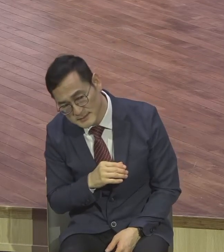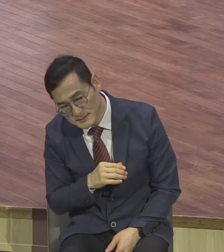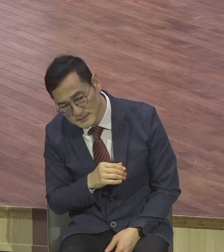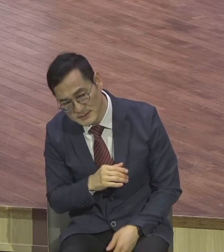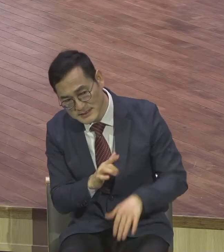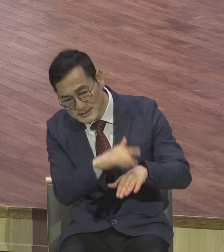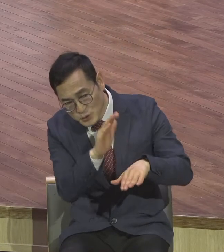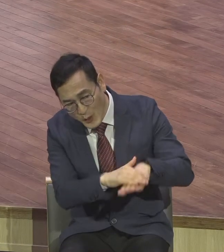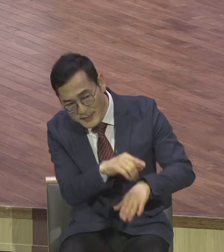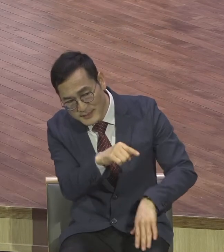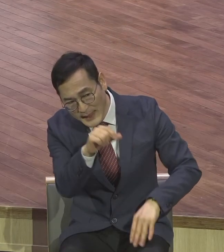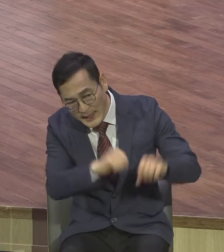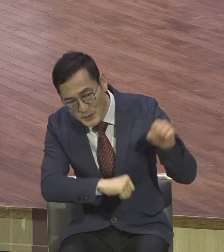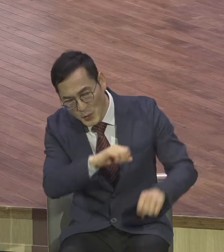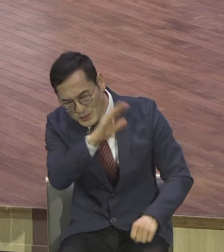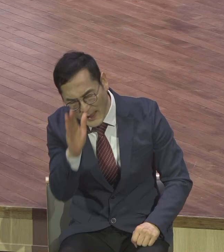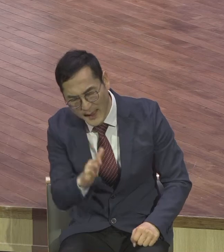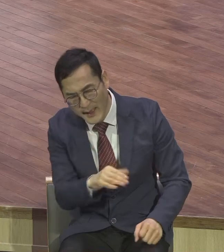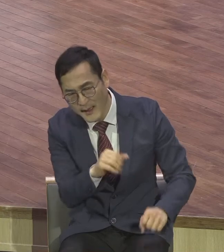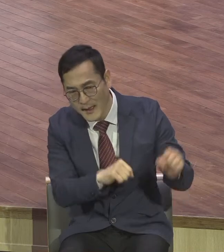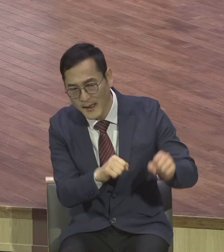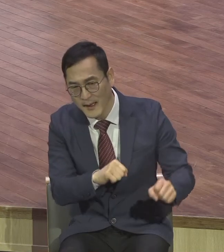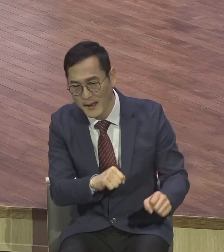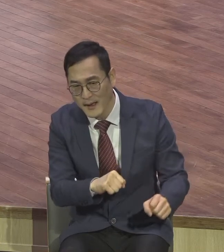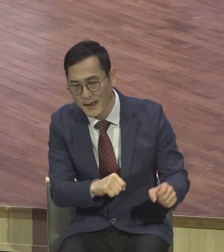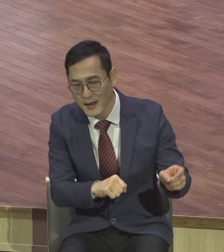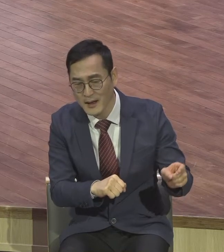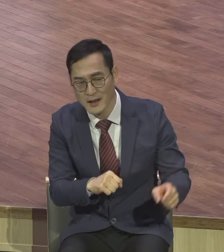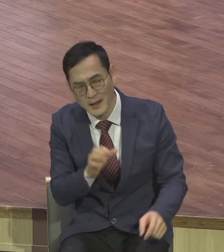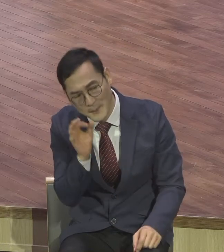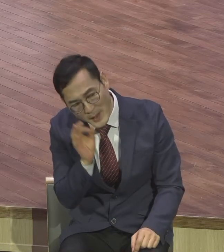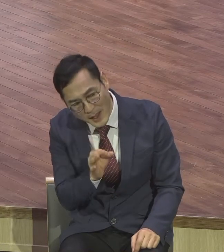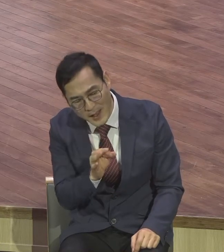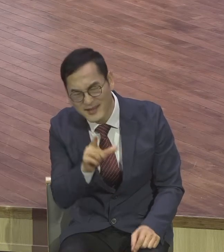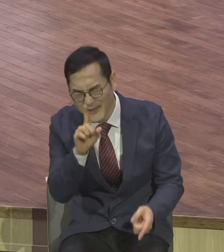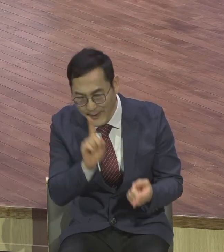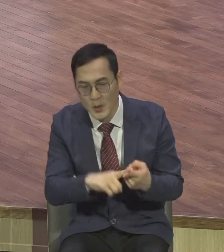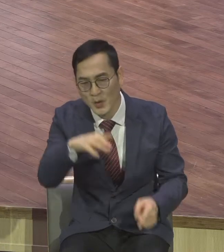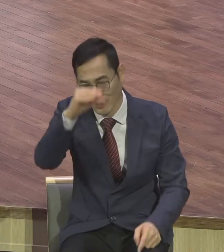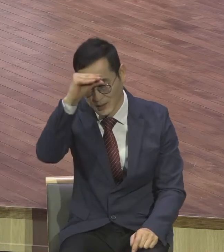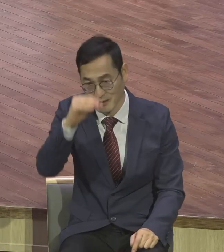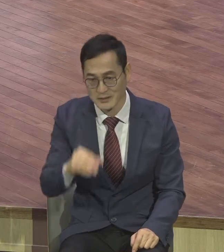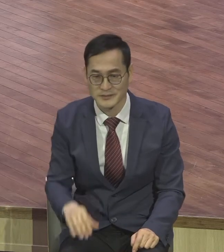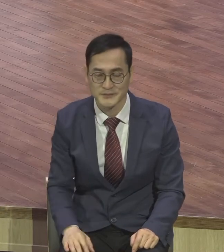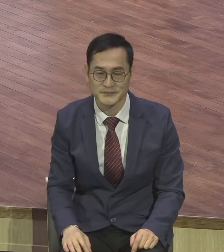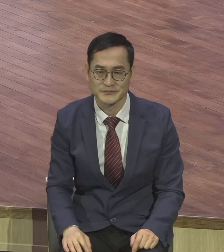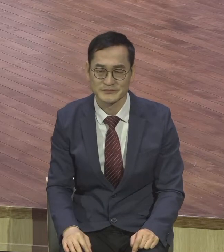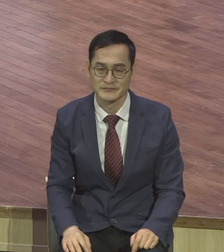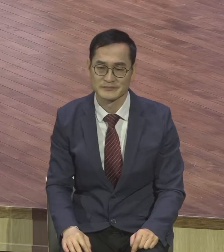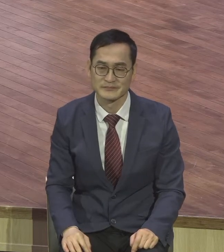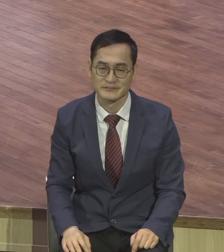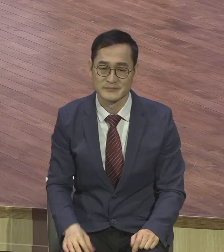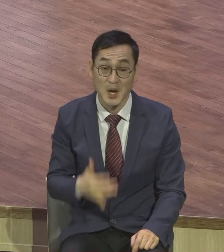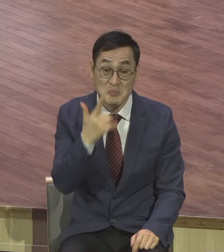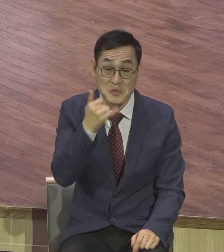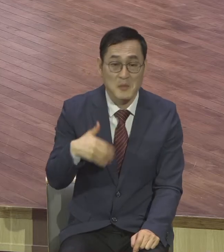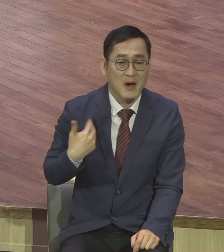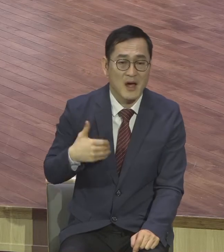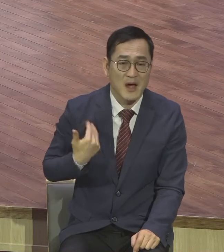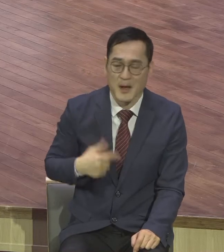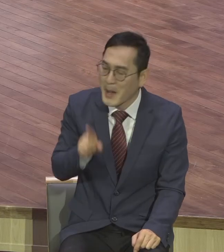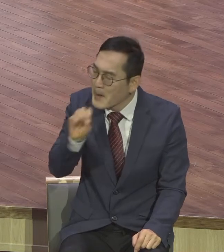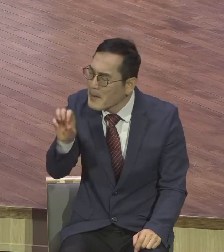석강까지 다 비옵니다. 아들은 아버지 하는 그대로 딸은 어머니 하는 그대로 그대로